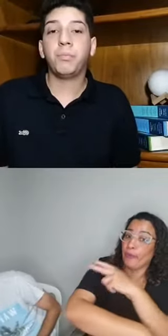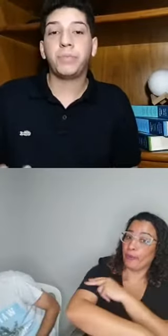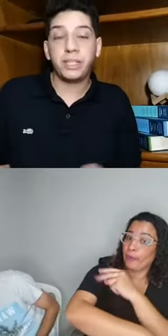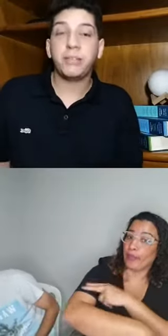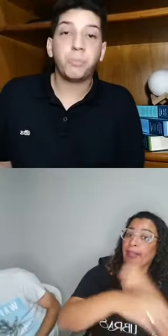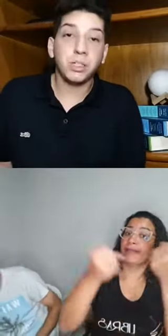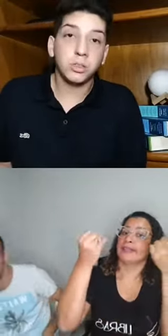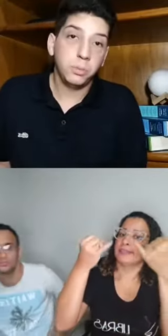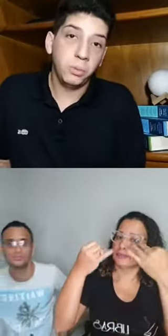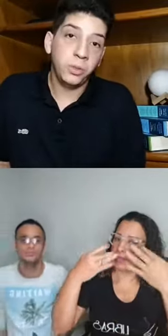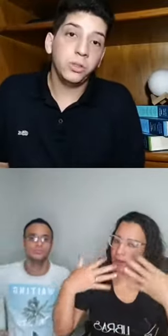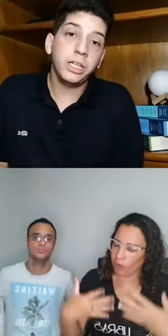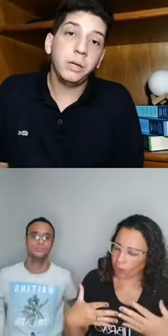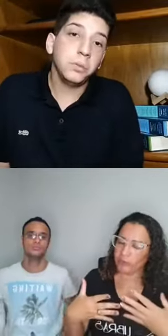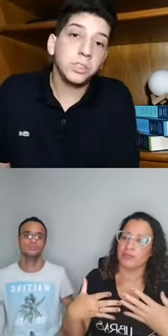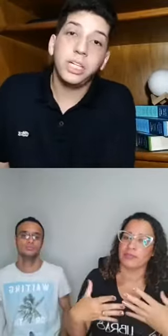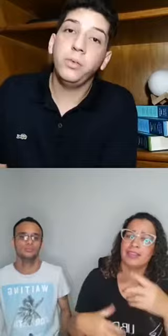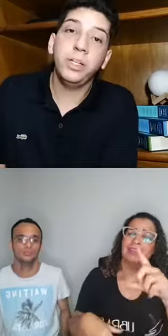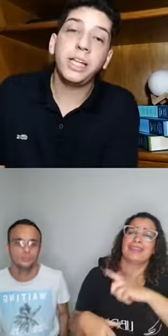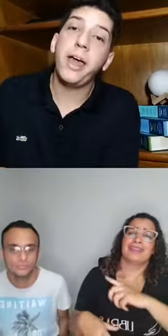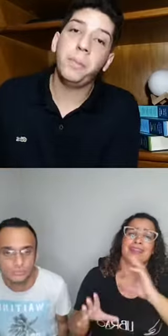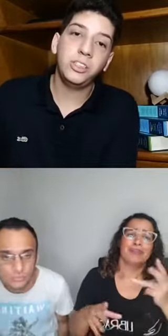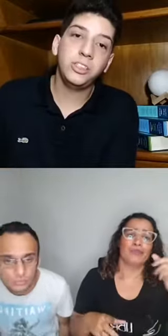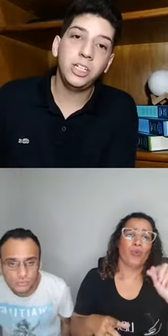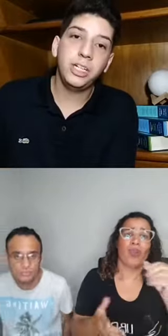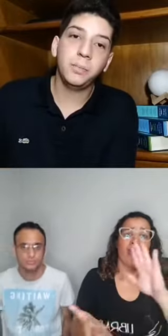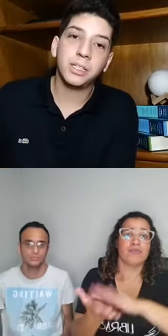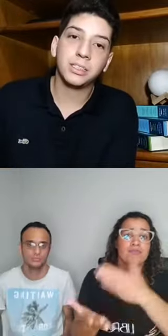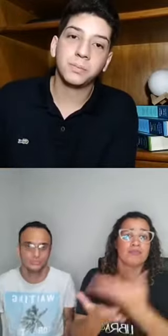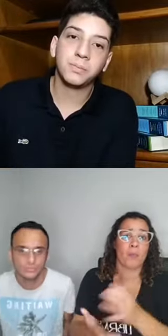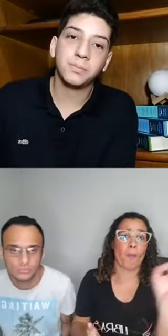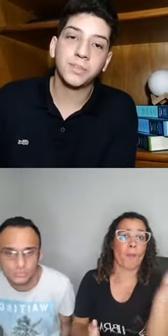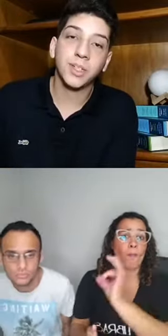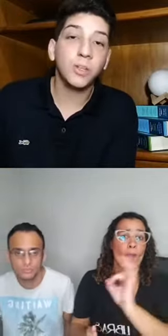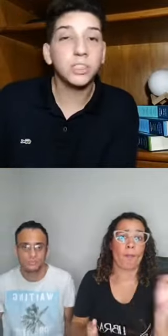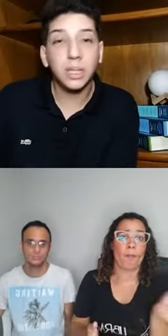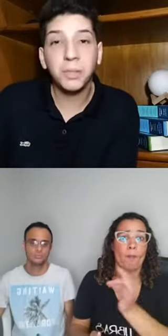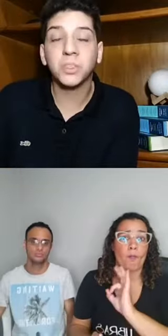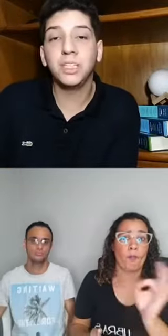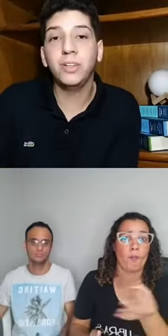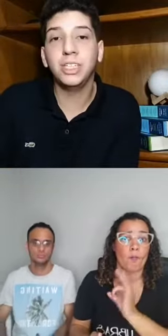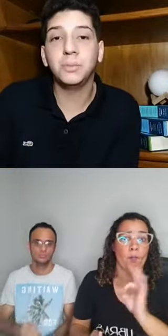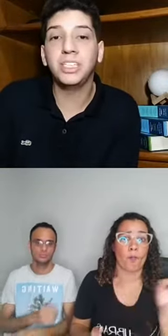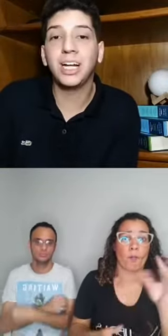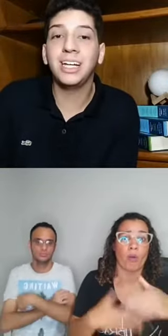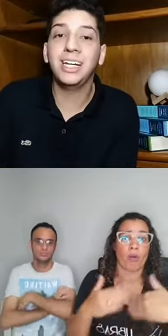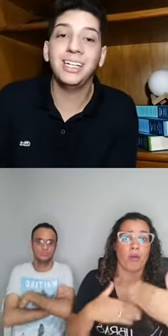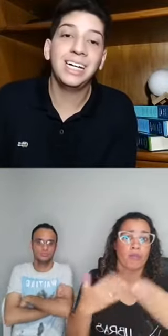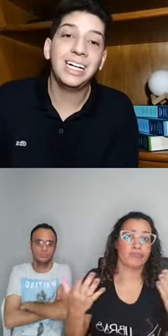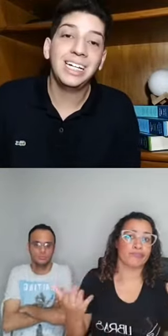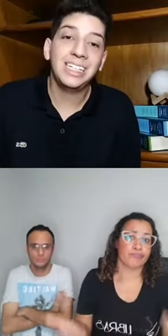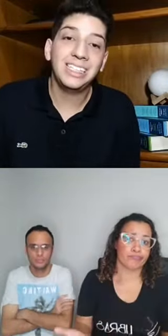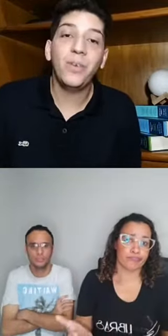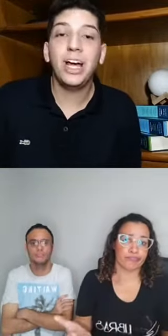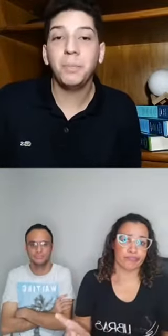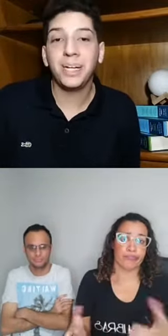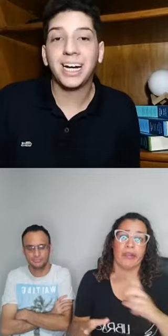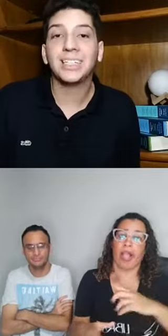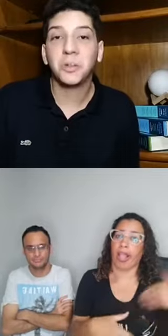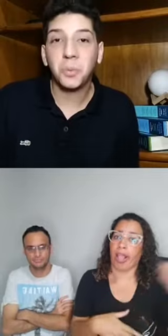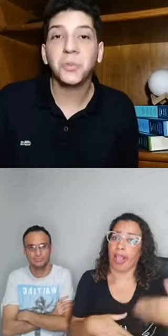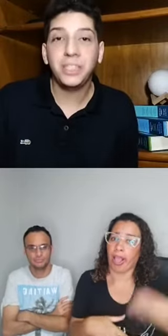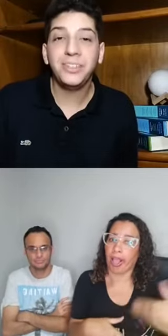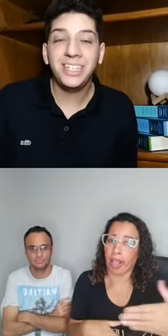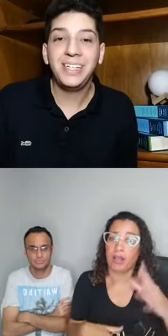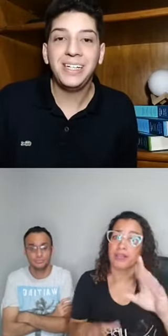ele passou por muito tempo sem um intérprete de Libras. Nós sabemos que, infelizmente, a lei não é